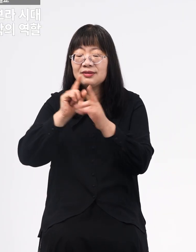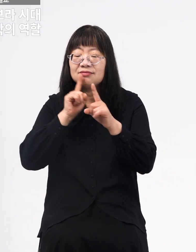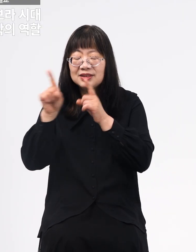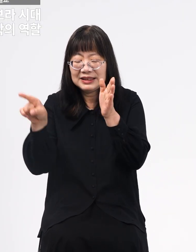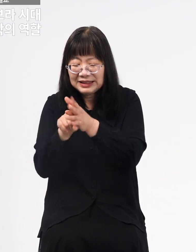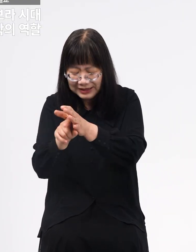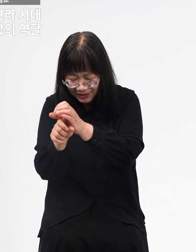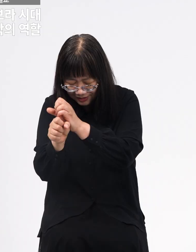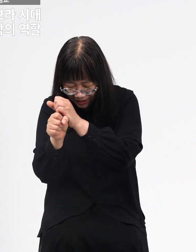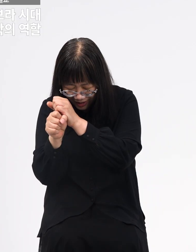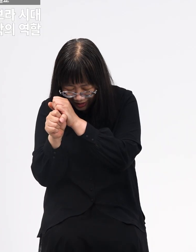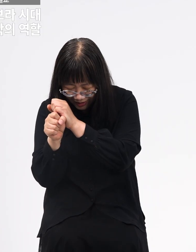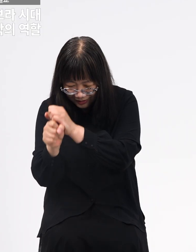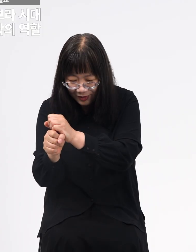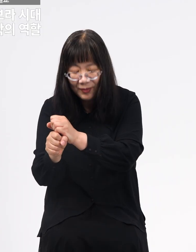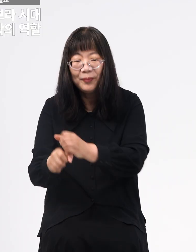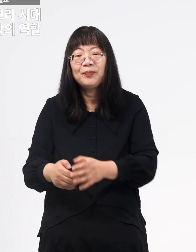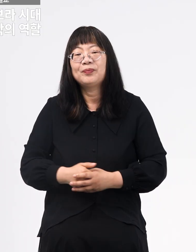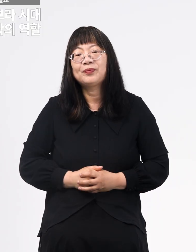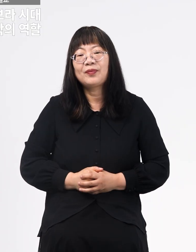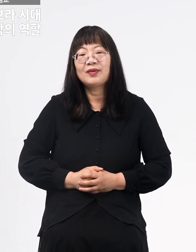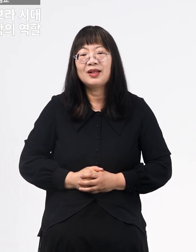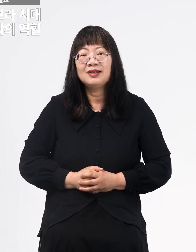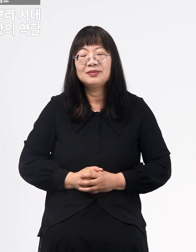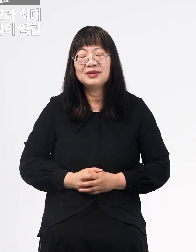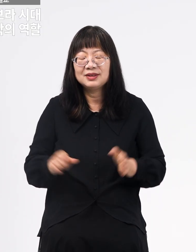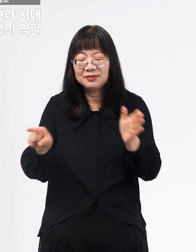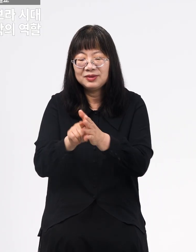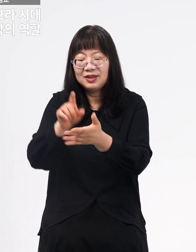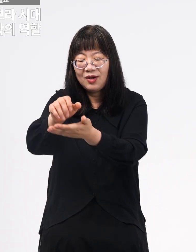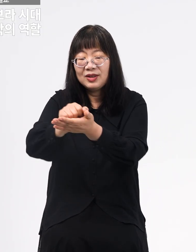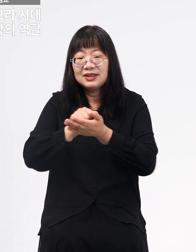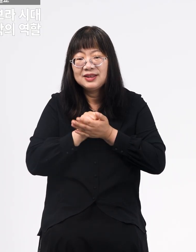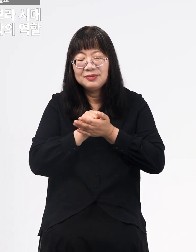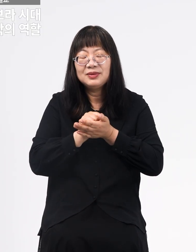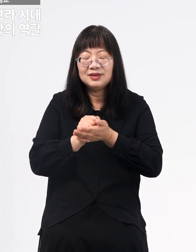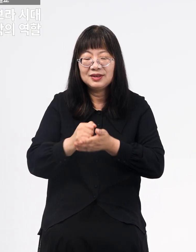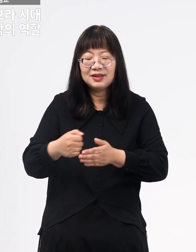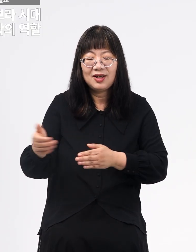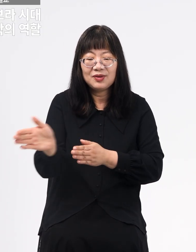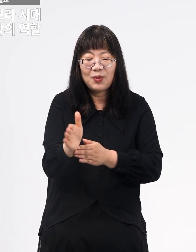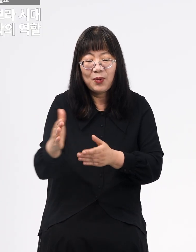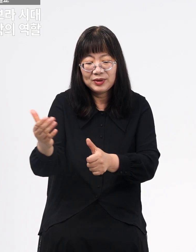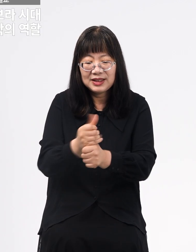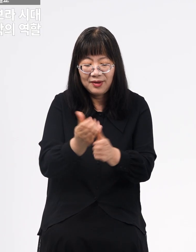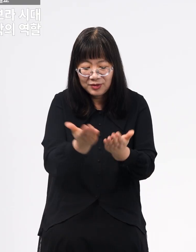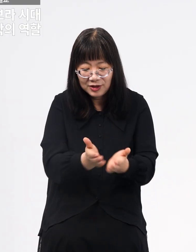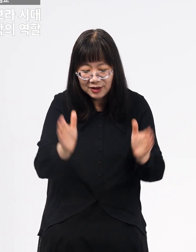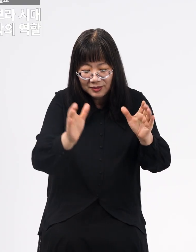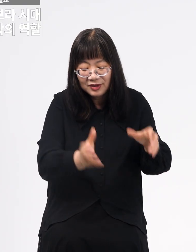말씀 의지하여 믿음으로 금을 던져